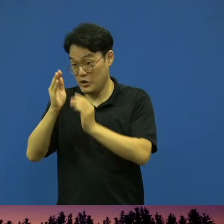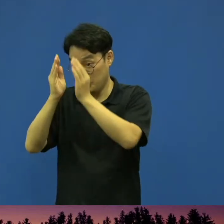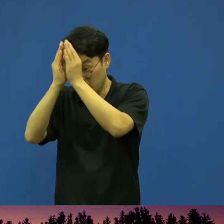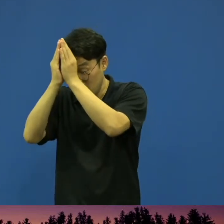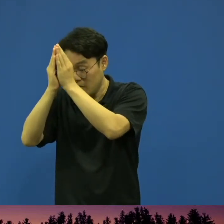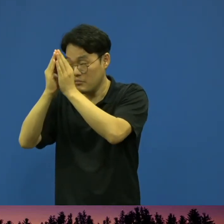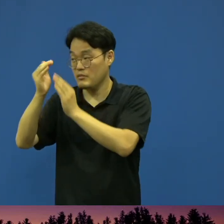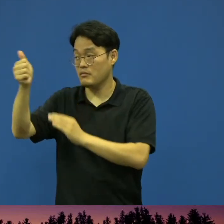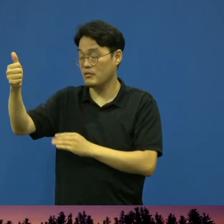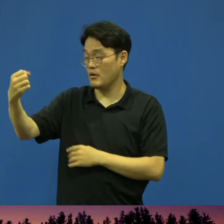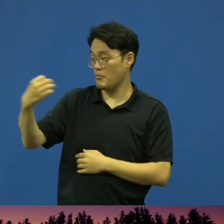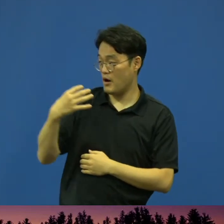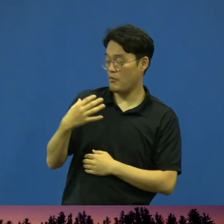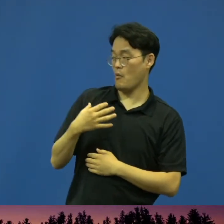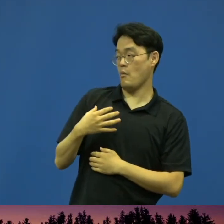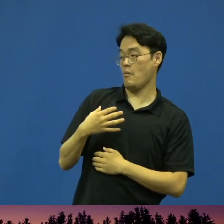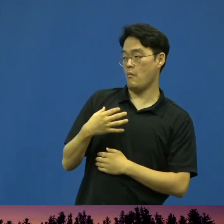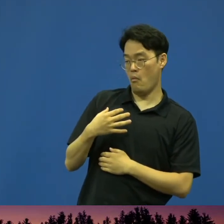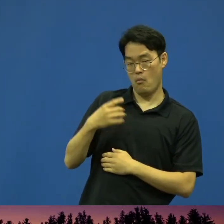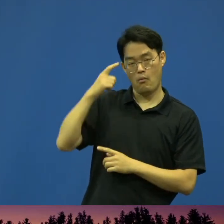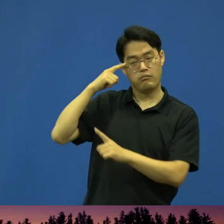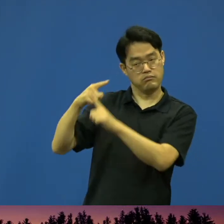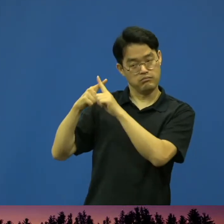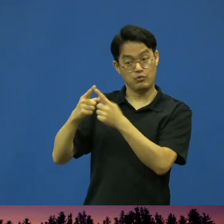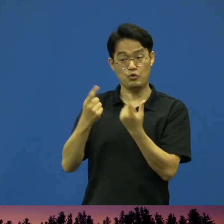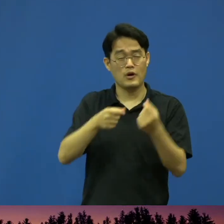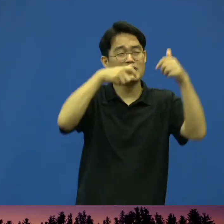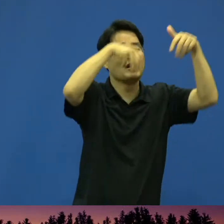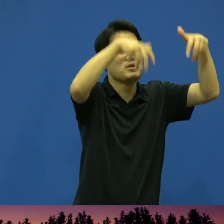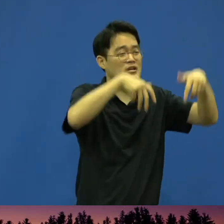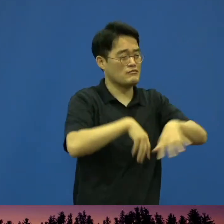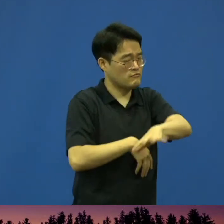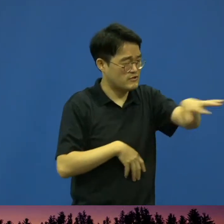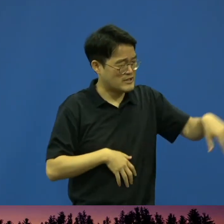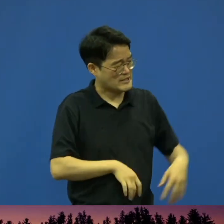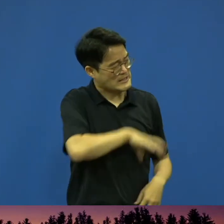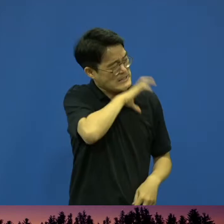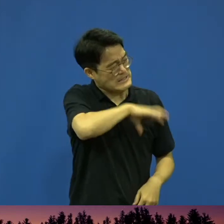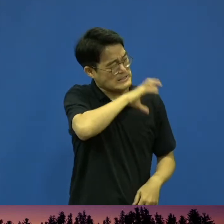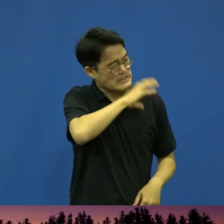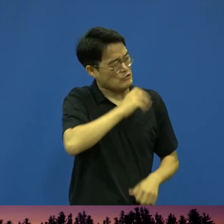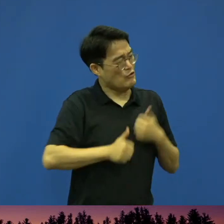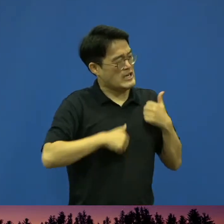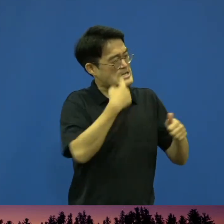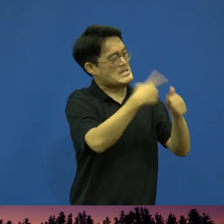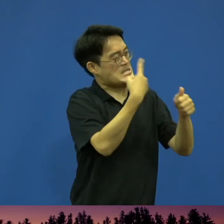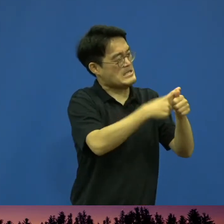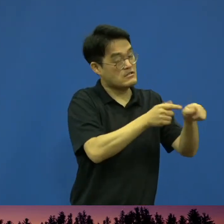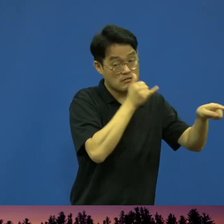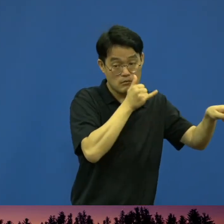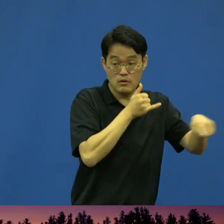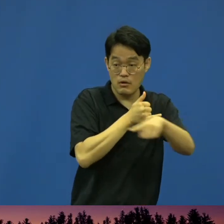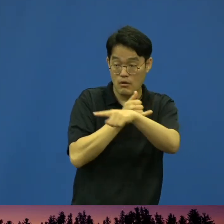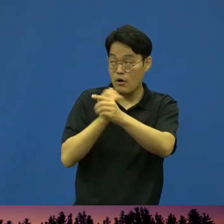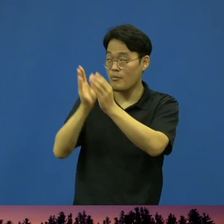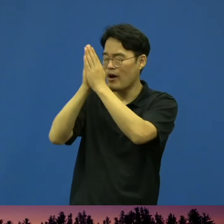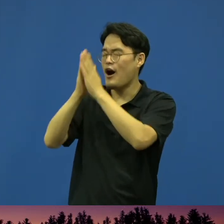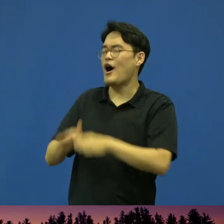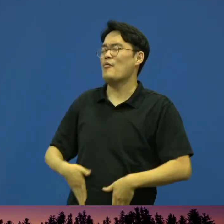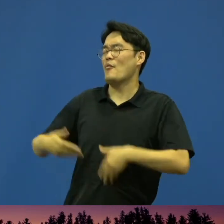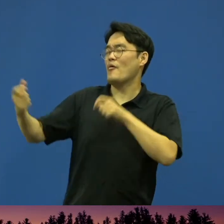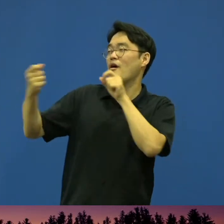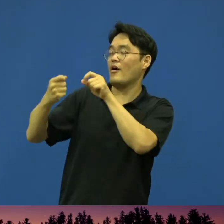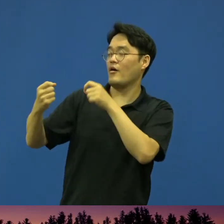고백을 듣게 되었습니다. 똑같은 비를 보아도 비를 맞이하는 태도는 다른 거죠. 믿음의 동역자